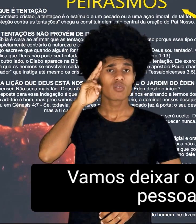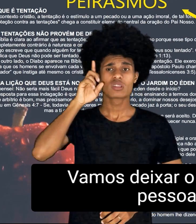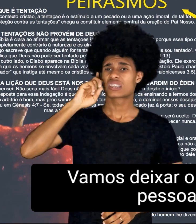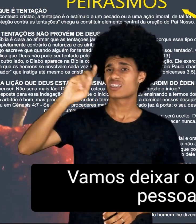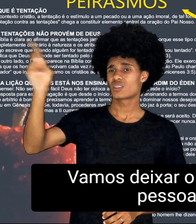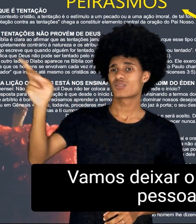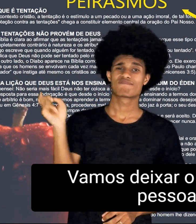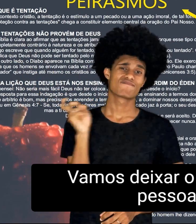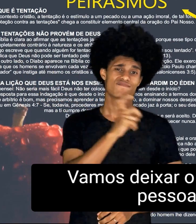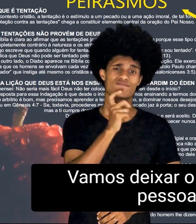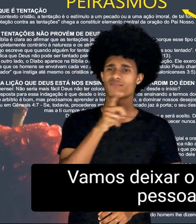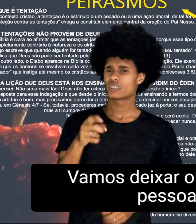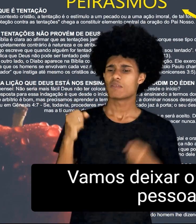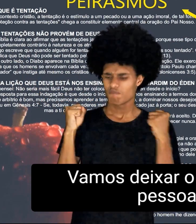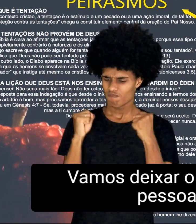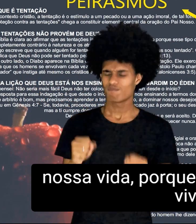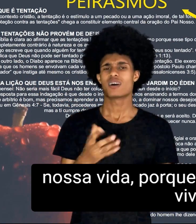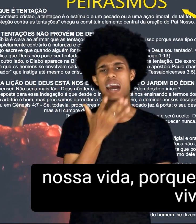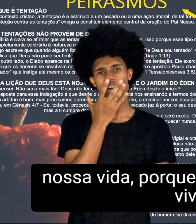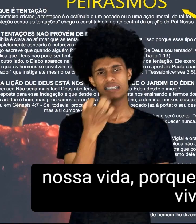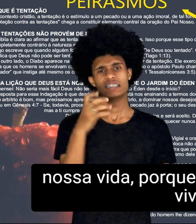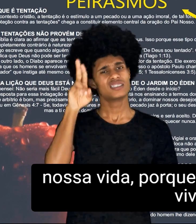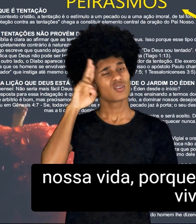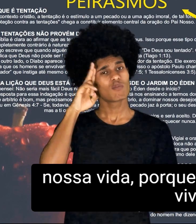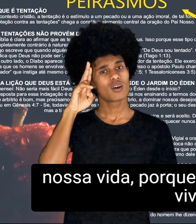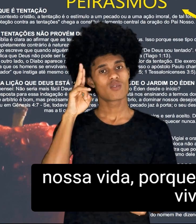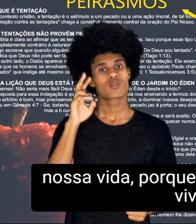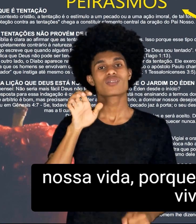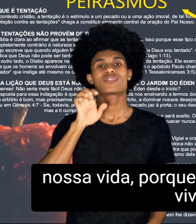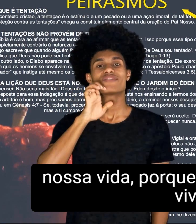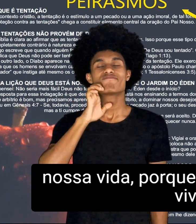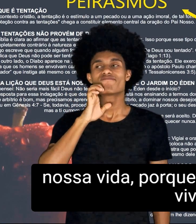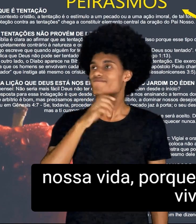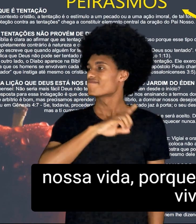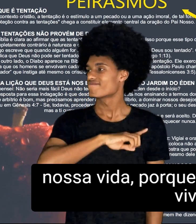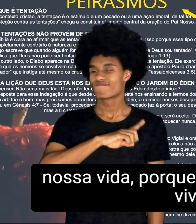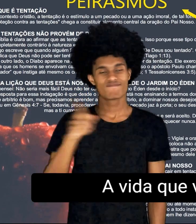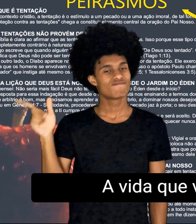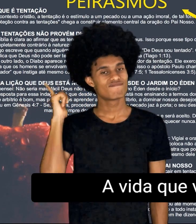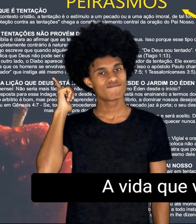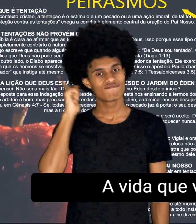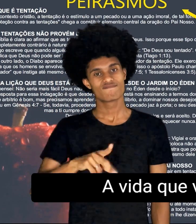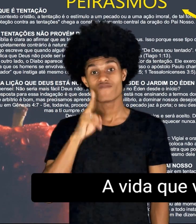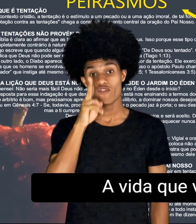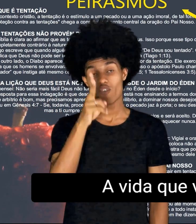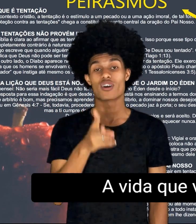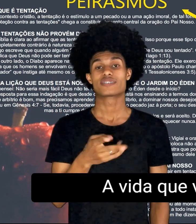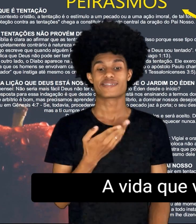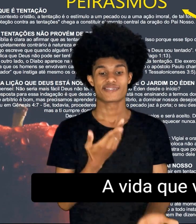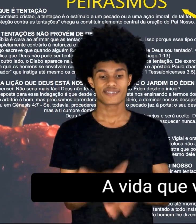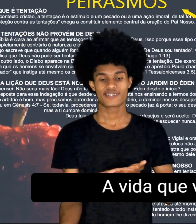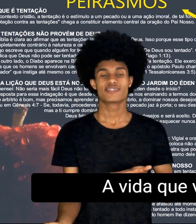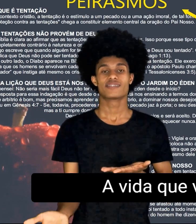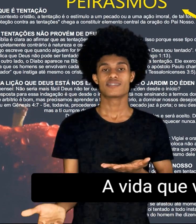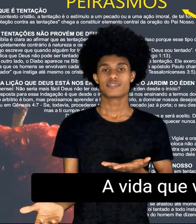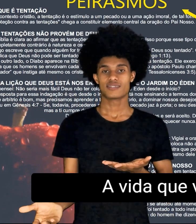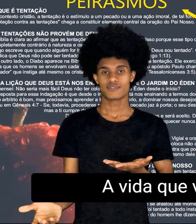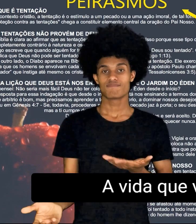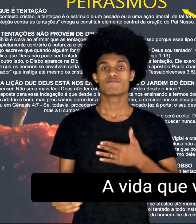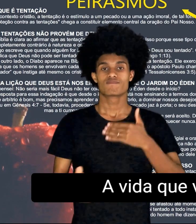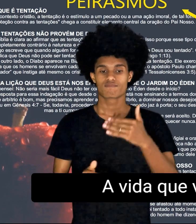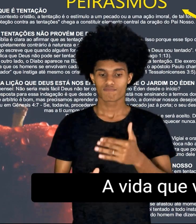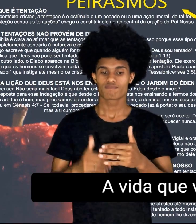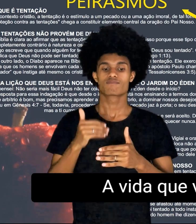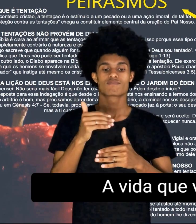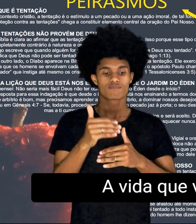Cristo ser a pessoa que vai governar a nossa vida, porque não vivo mais eu, mas Cristo vive em mim, tá? A vida que a vida que eu